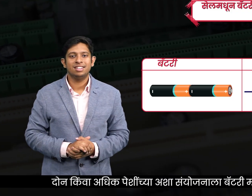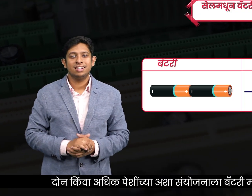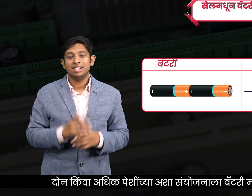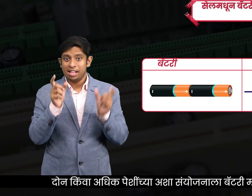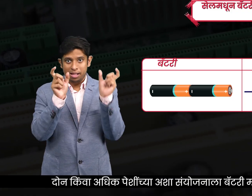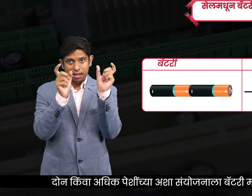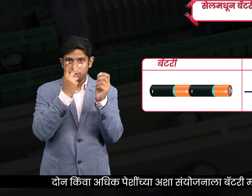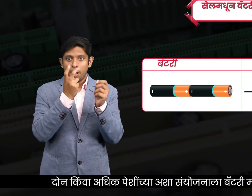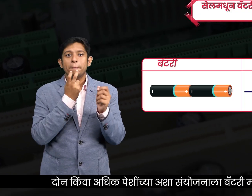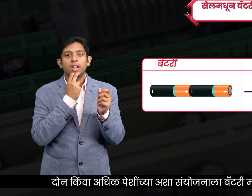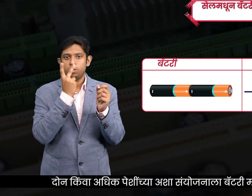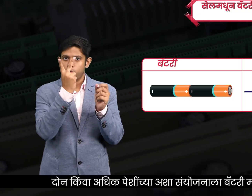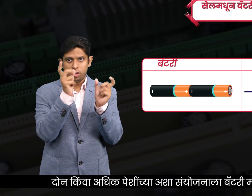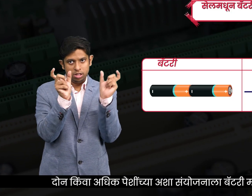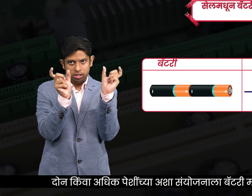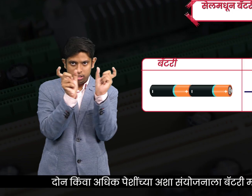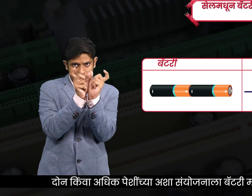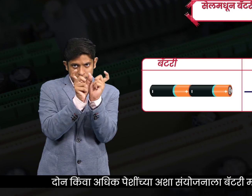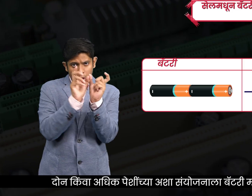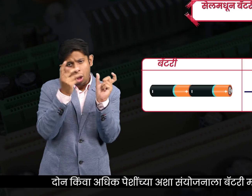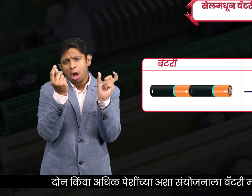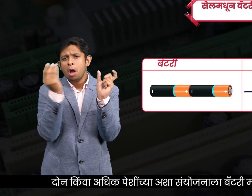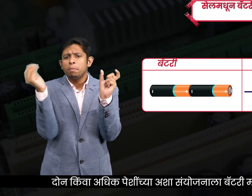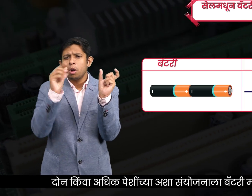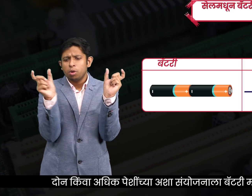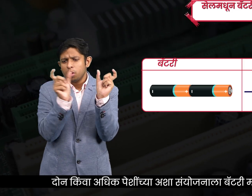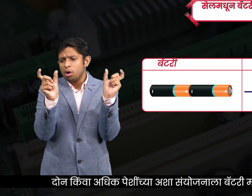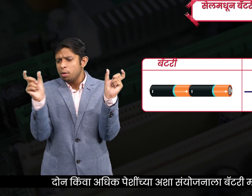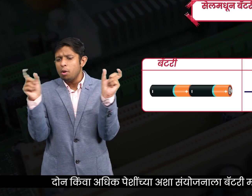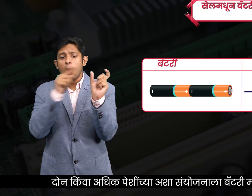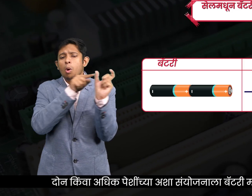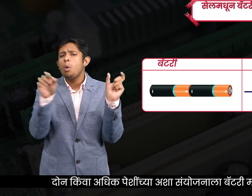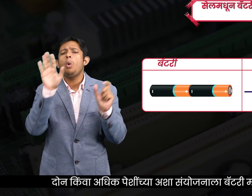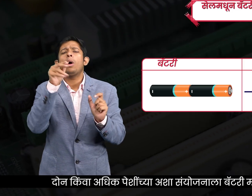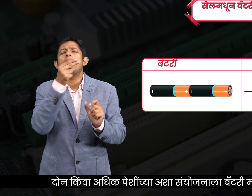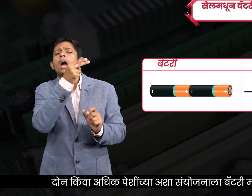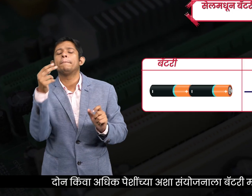2 किंवा अधिक सेलच्या अशा संयोजनाला बॅटरी असे म्हणतात.